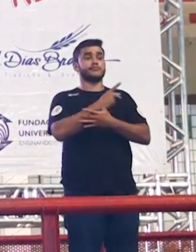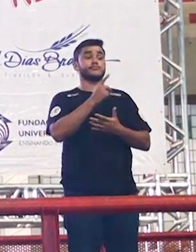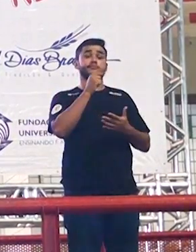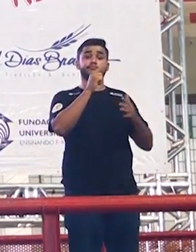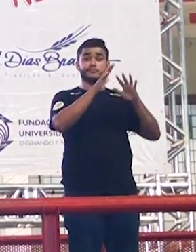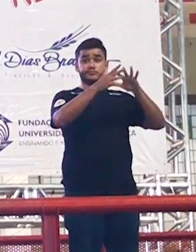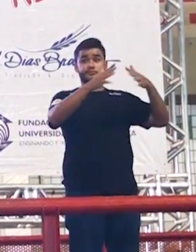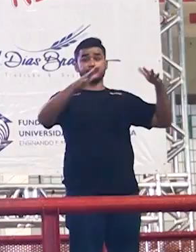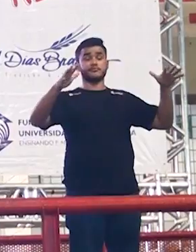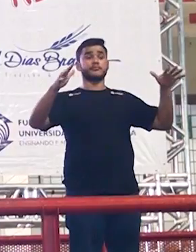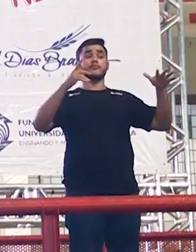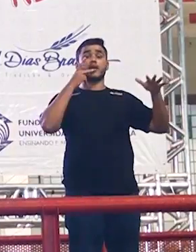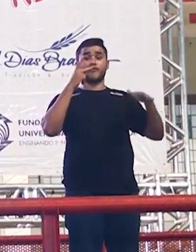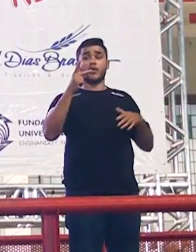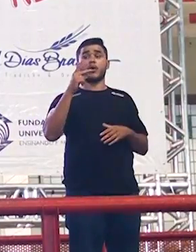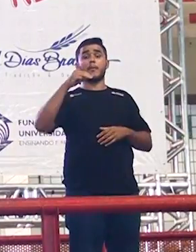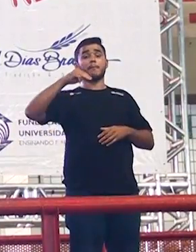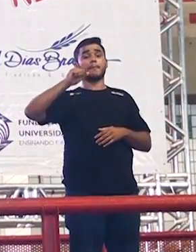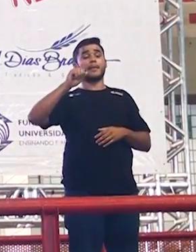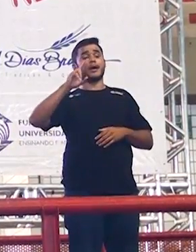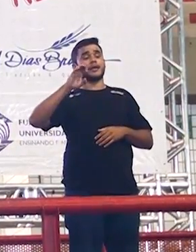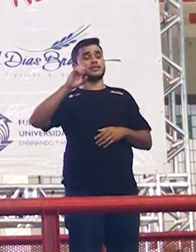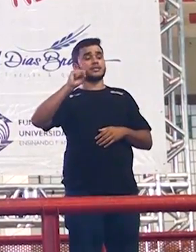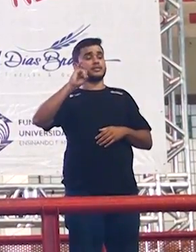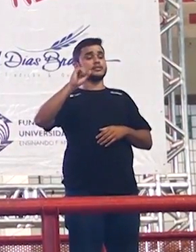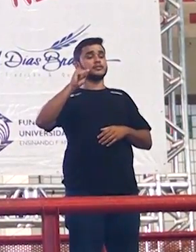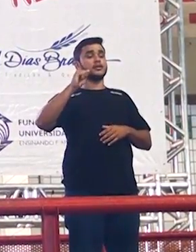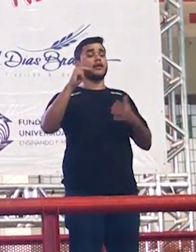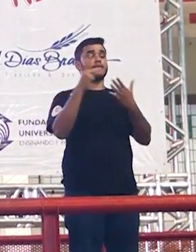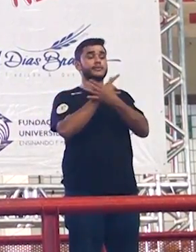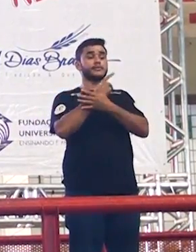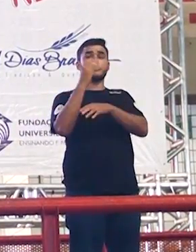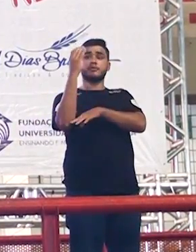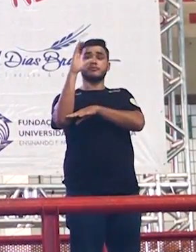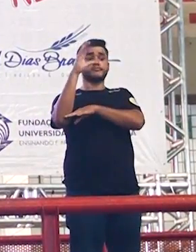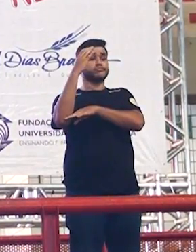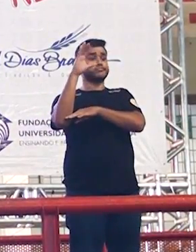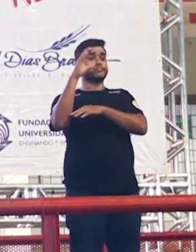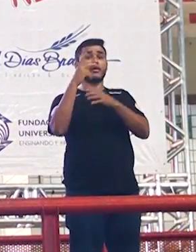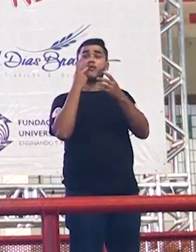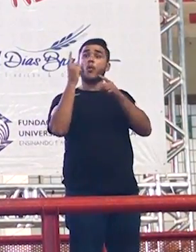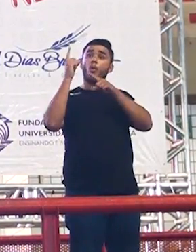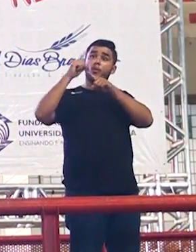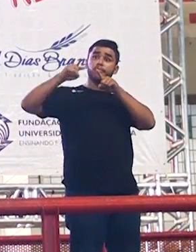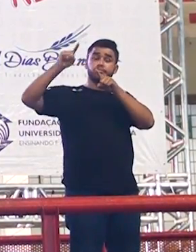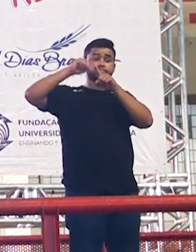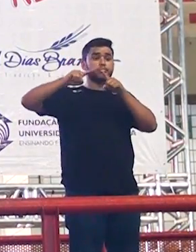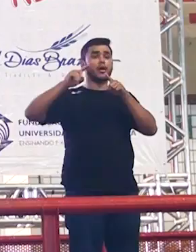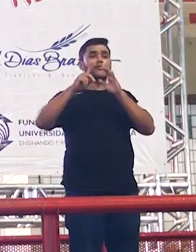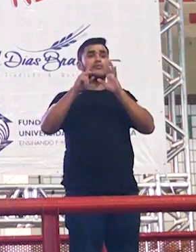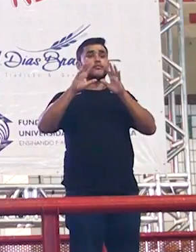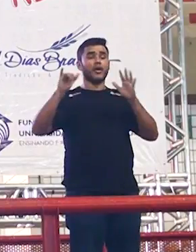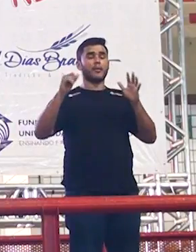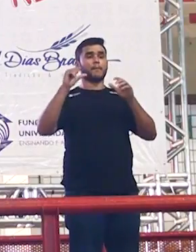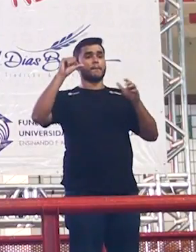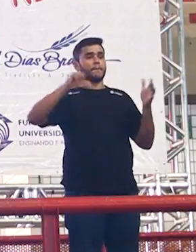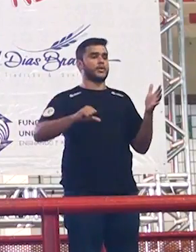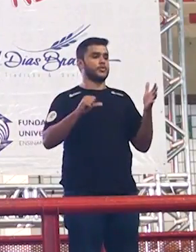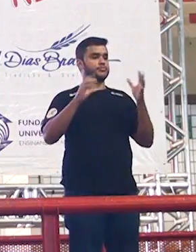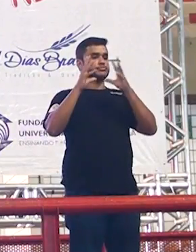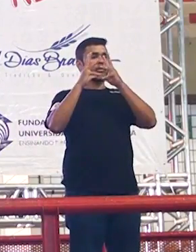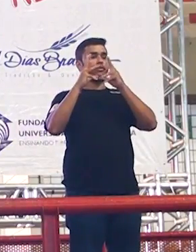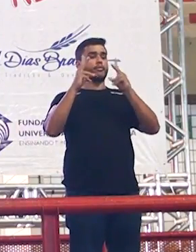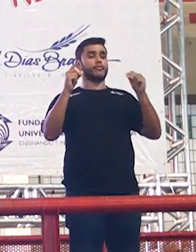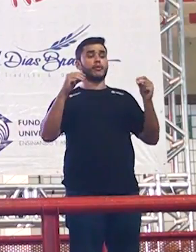litoral tem de ruim para os metais? Maresia. A maresia acelera a corrosão do metal. Então aquelas